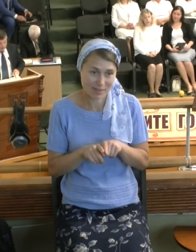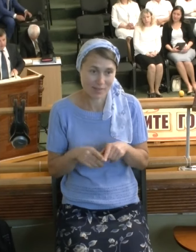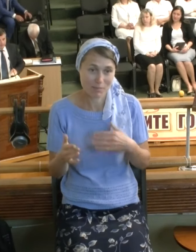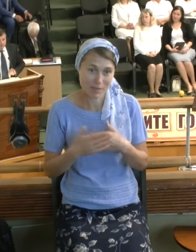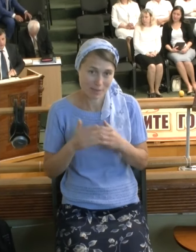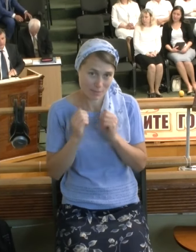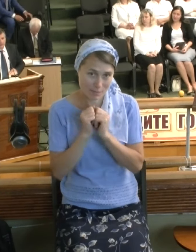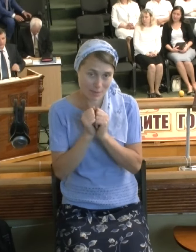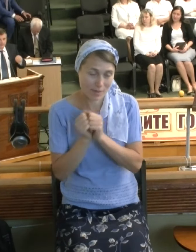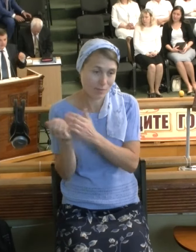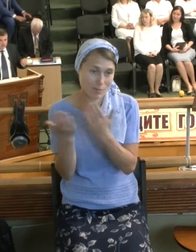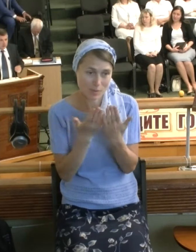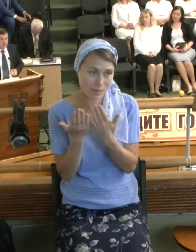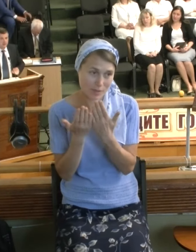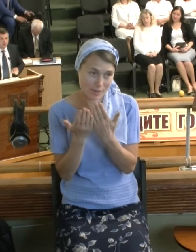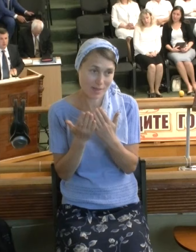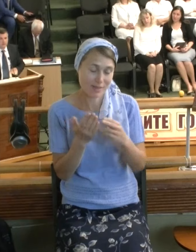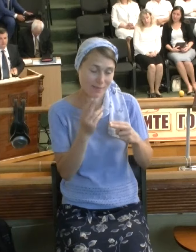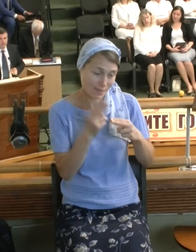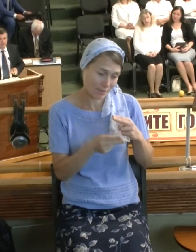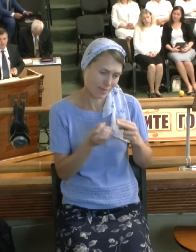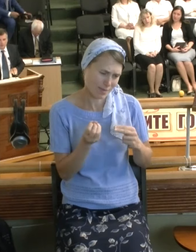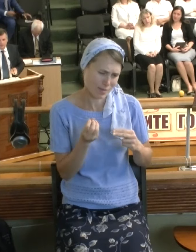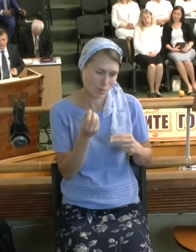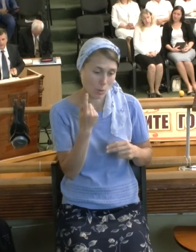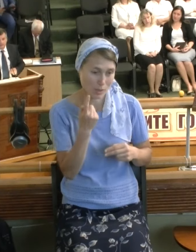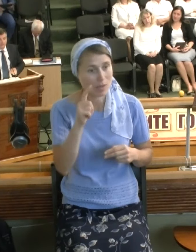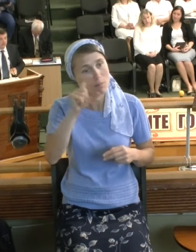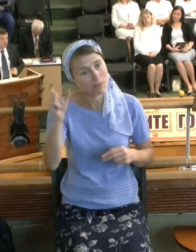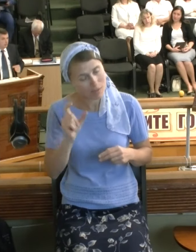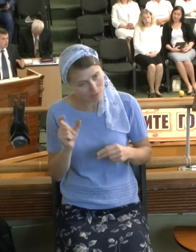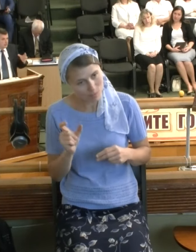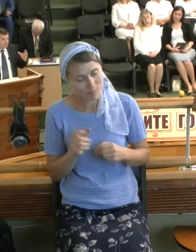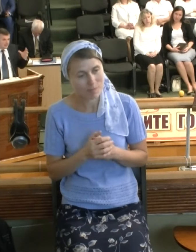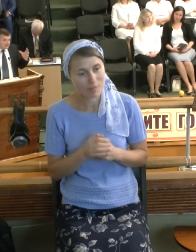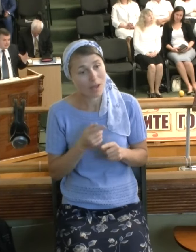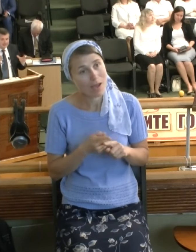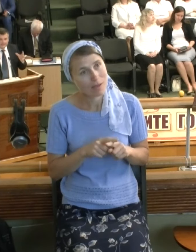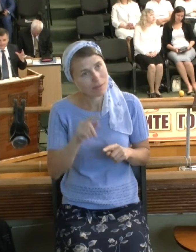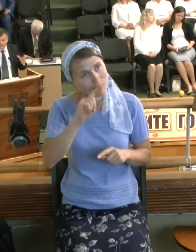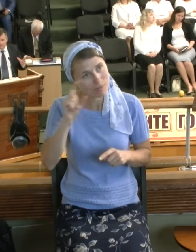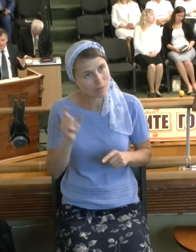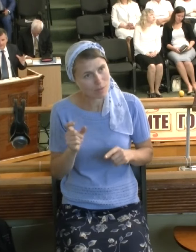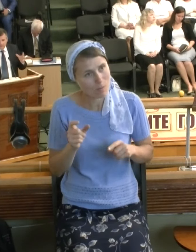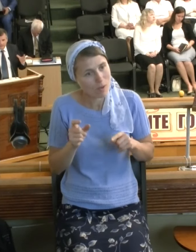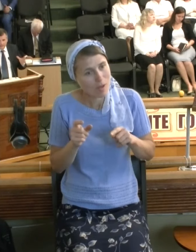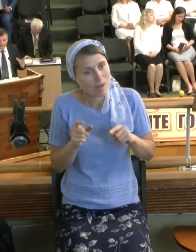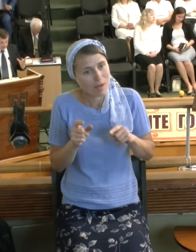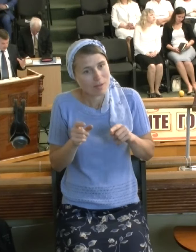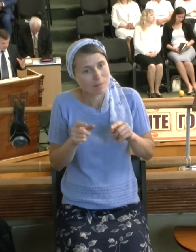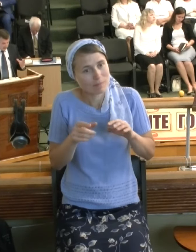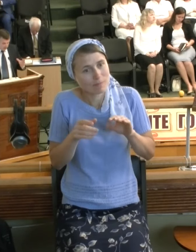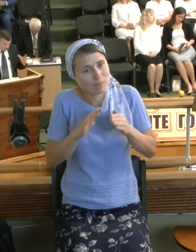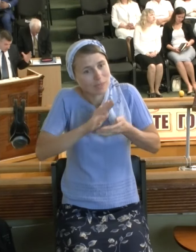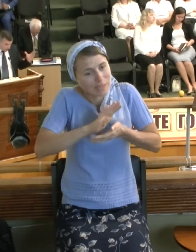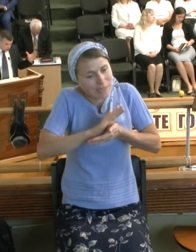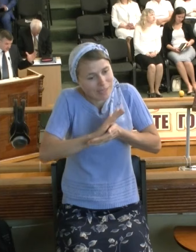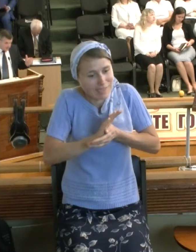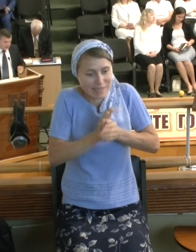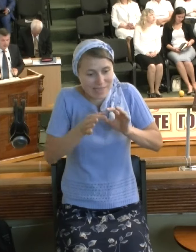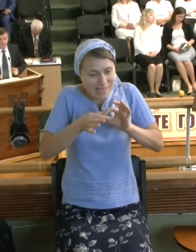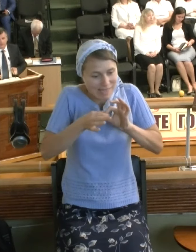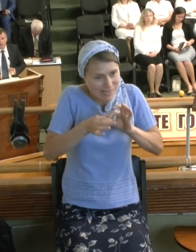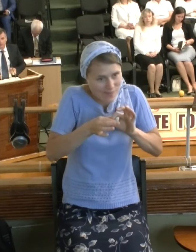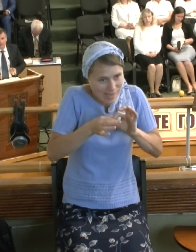молиться, мы прочитали в заключение еще один псалом. И этот псалом, он очень тесно связан с 50-м псалмом. Это